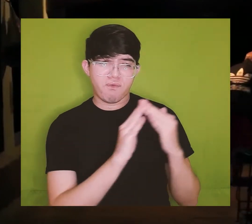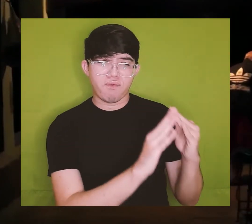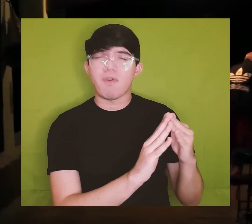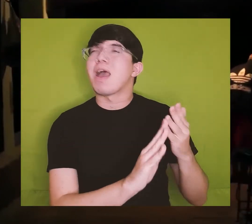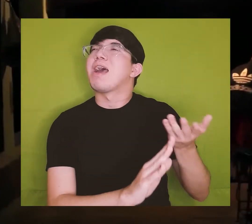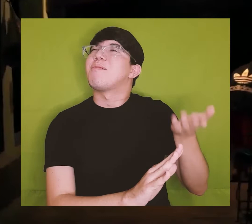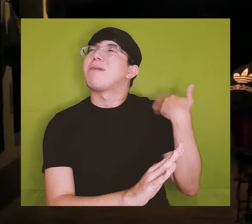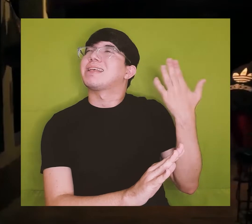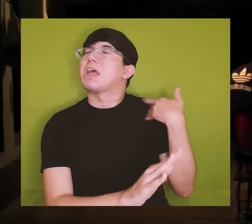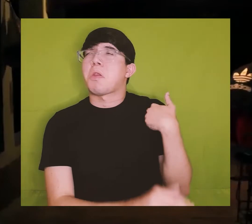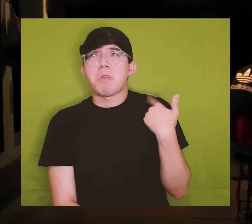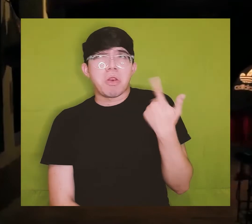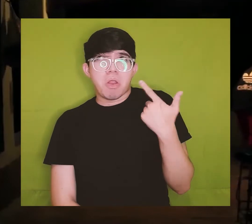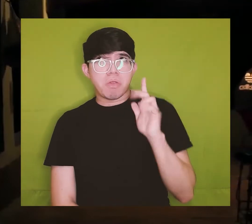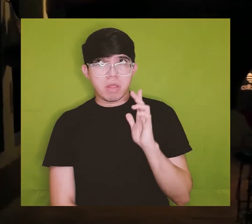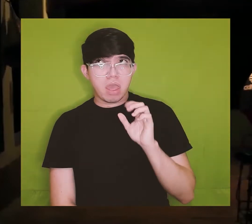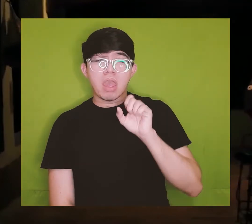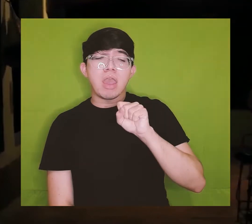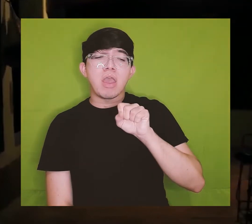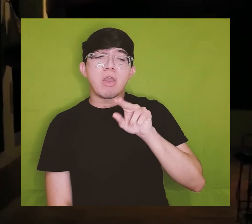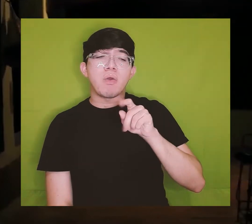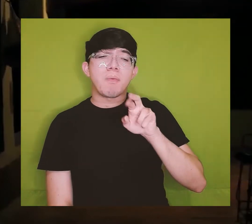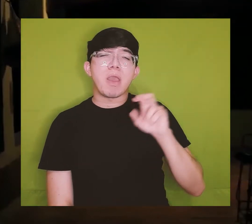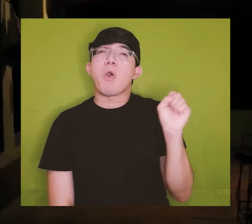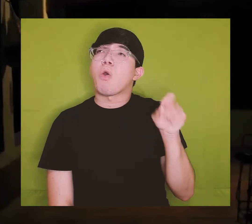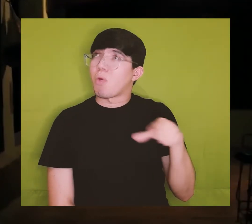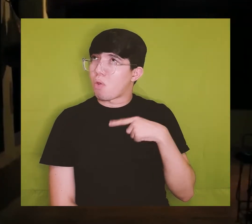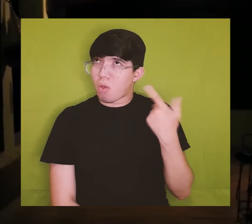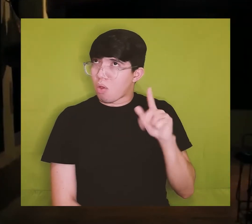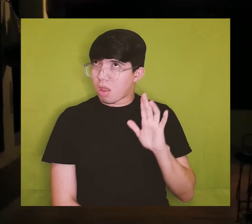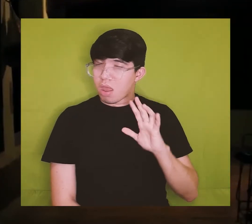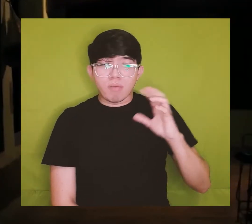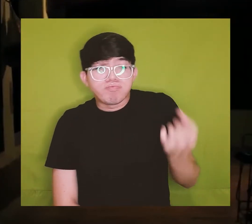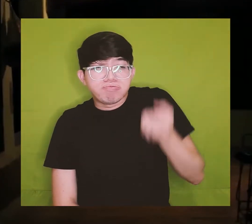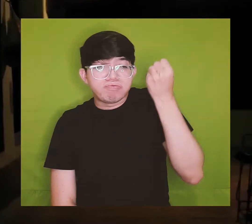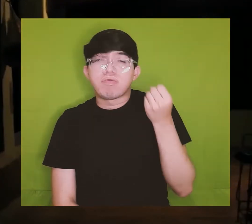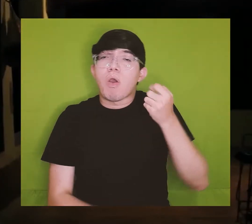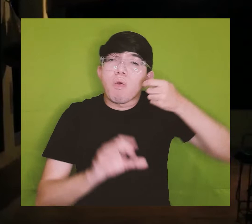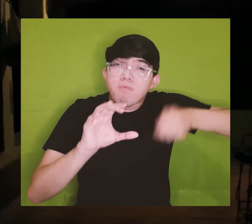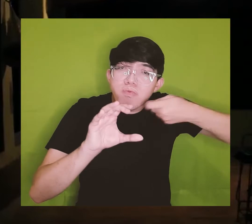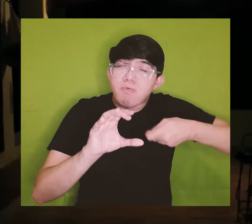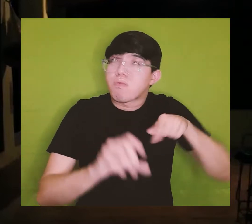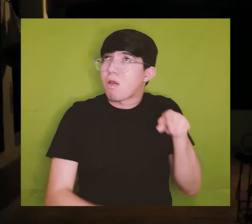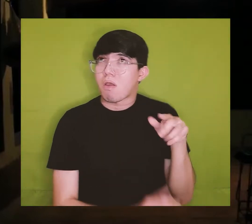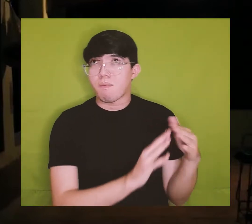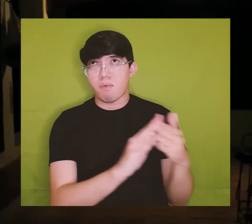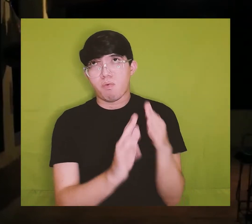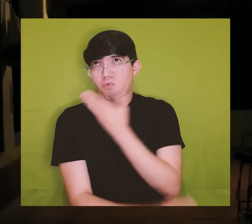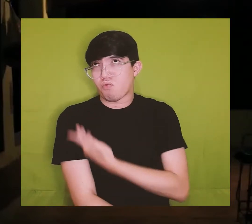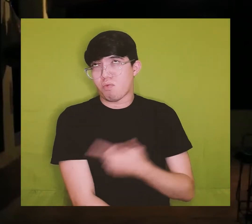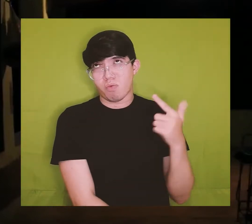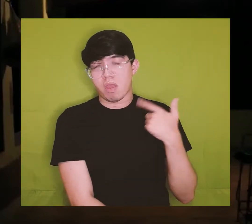tinha acesso a Super 8, entendeu? A periferia ela não tinha como fazer esse registro. Eu lembro que eu, quando era criança, tenho